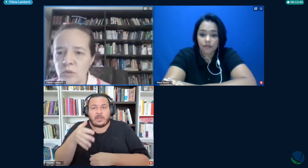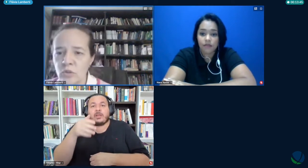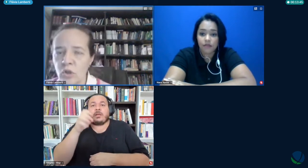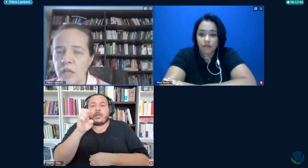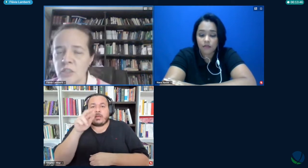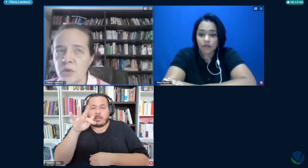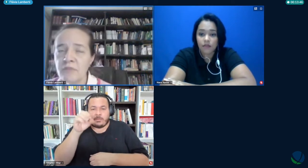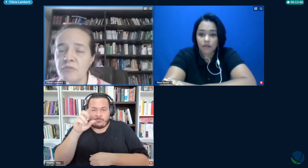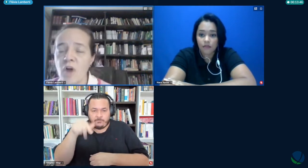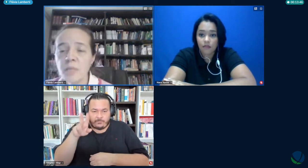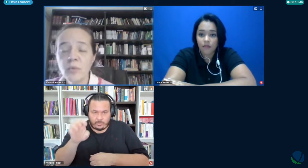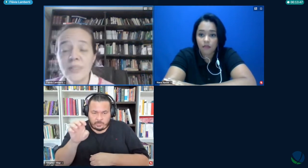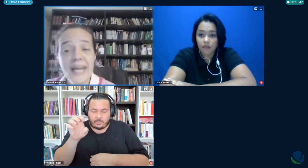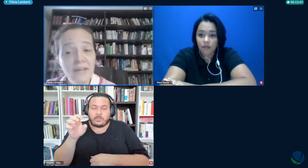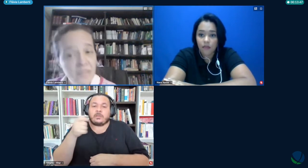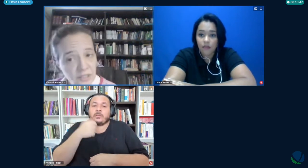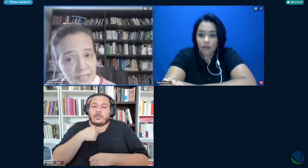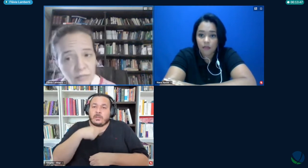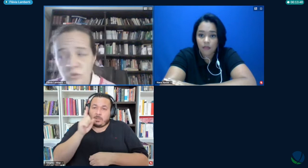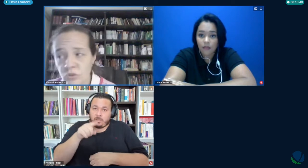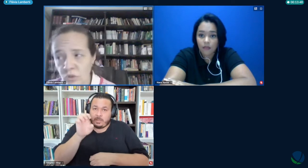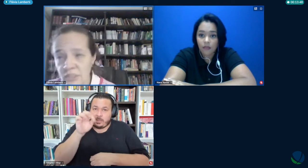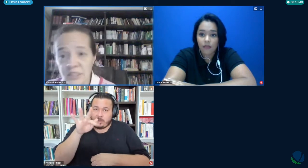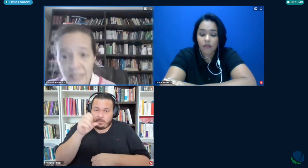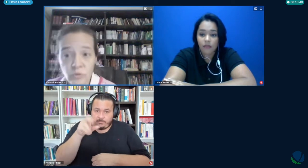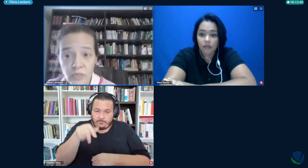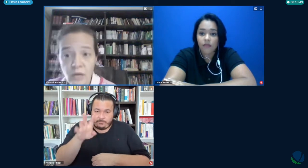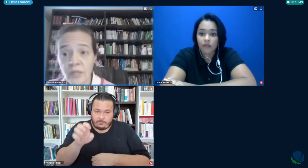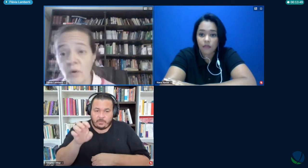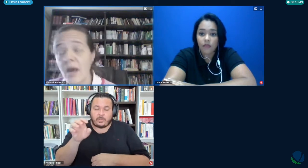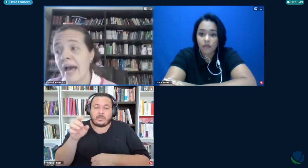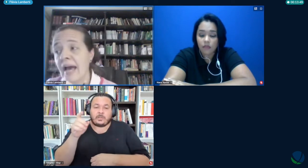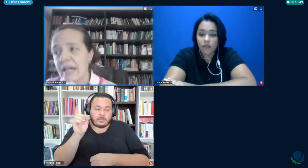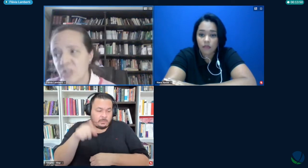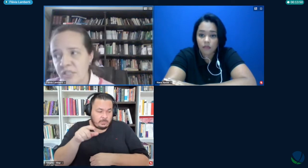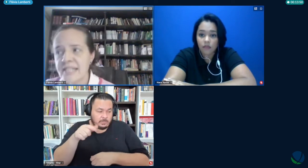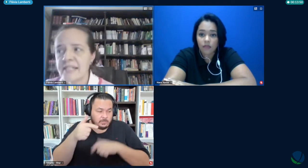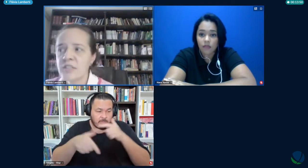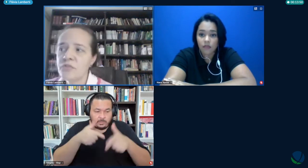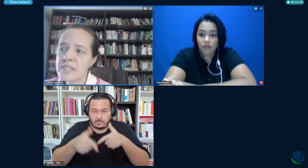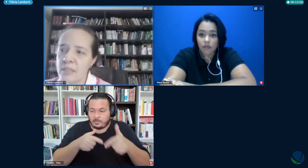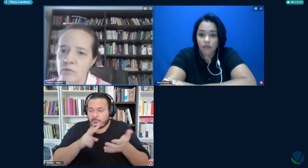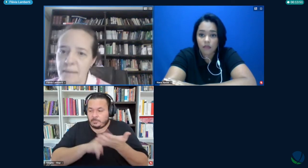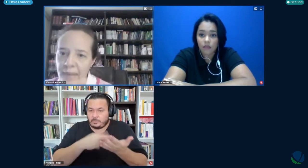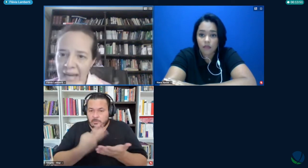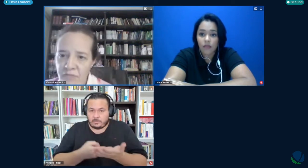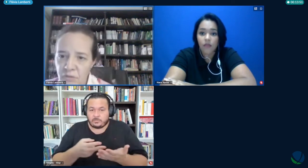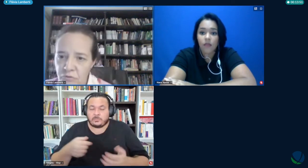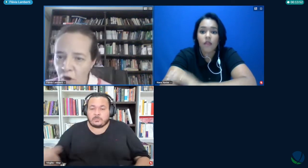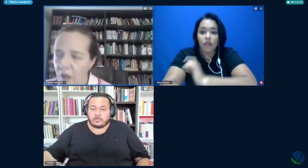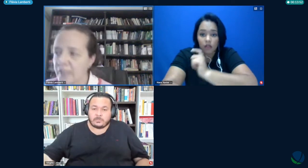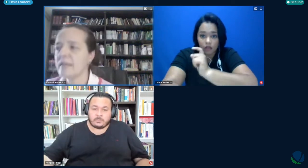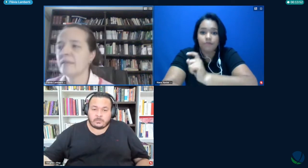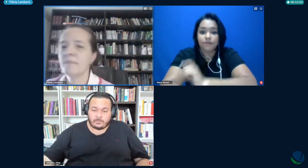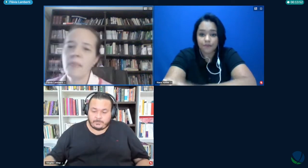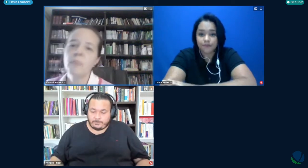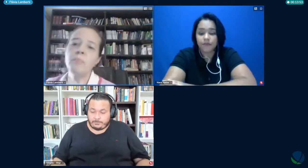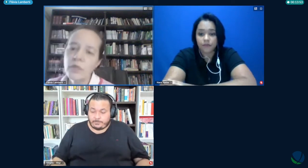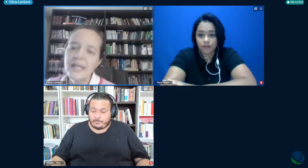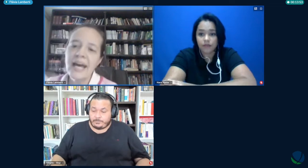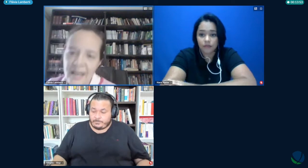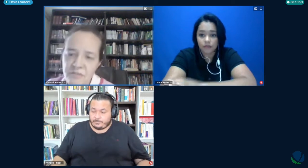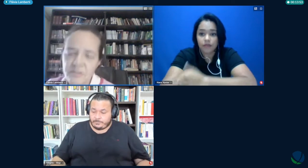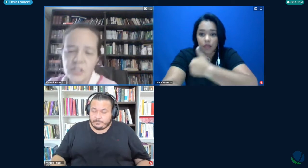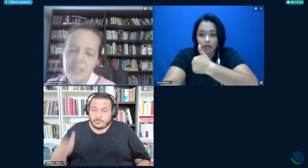quadro metodológico é enfoque por tarefa de tradução. Então, acho interessante você usar a palavra enfoque